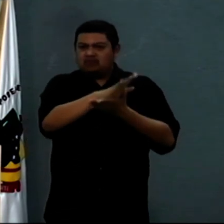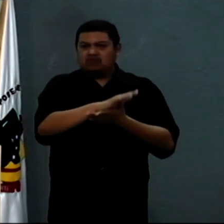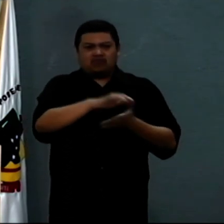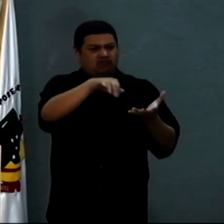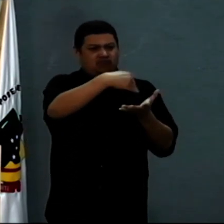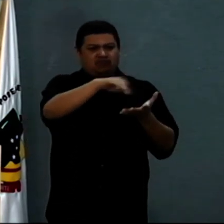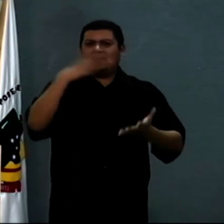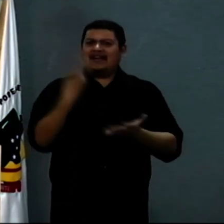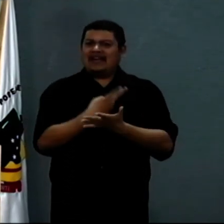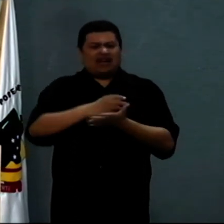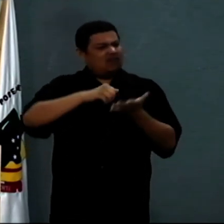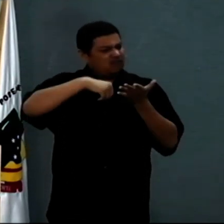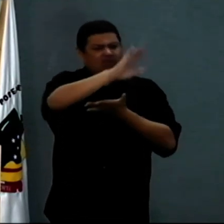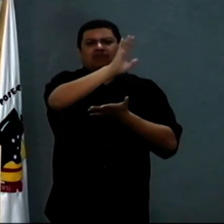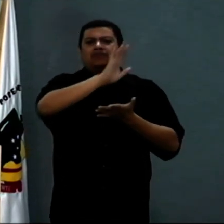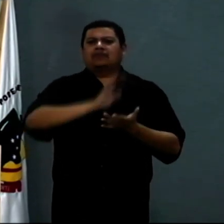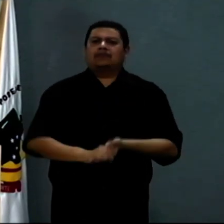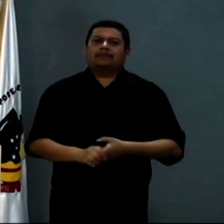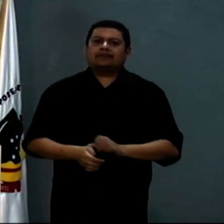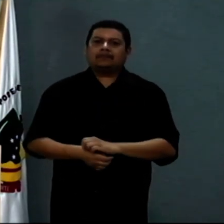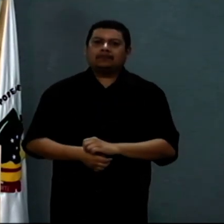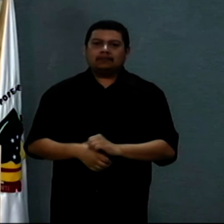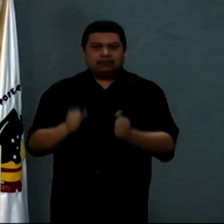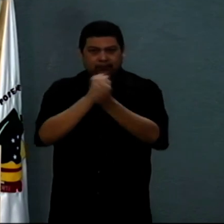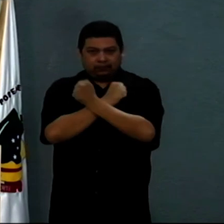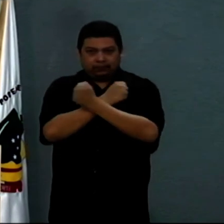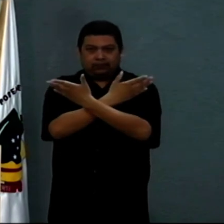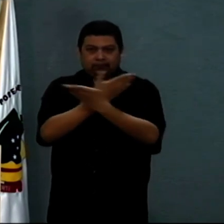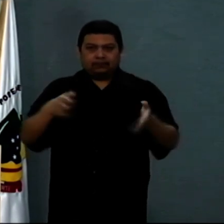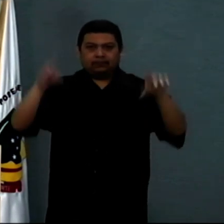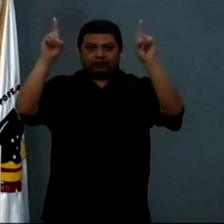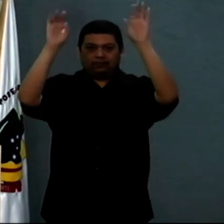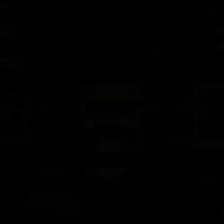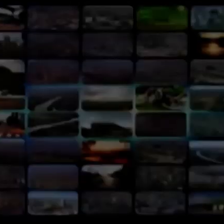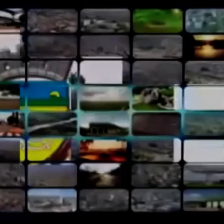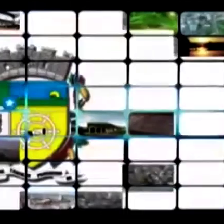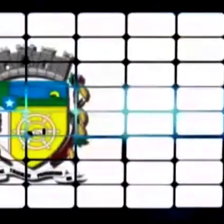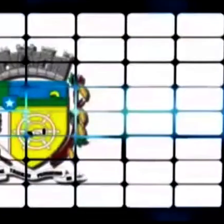que estão prejudicando a nossa população. Um abraço, que Deus abençoe a todos.